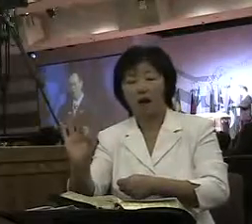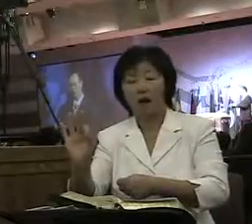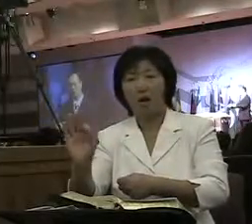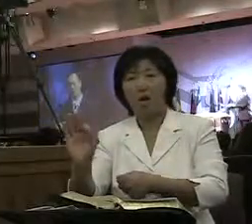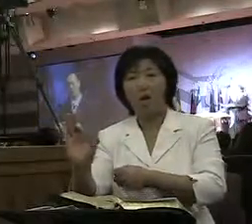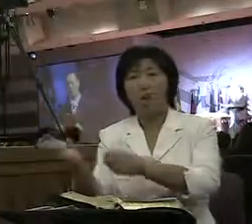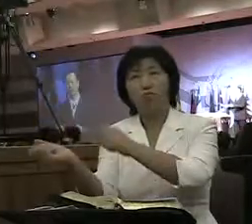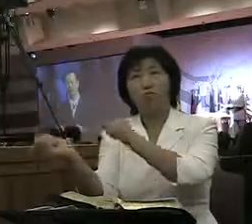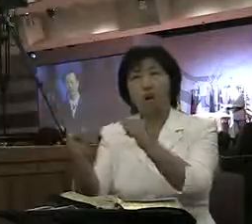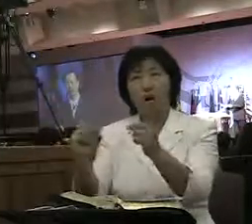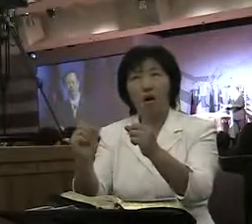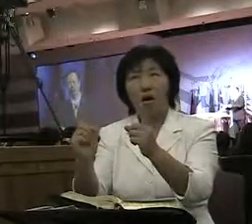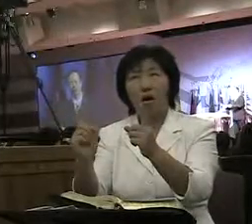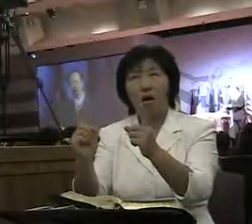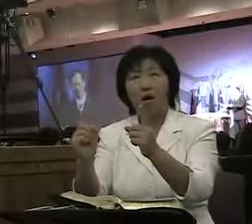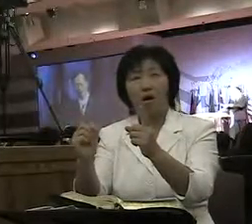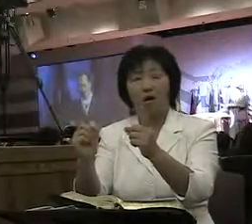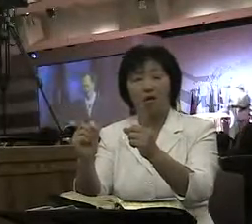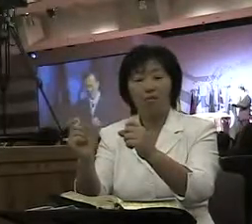회개가 있었거든요.